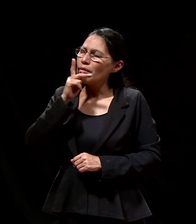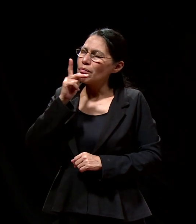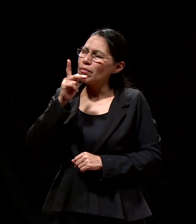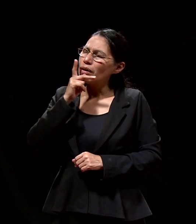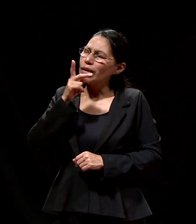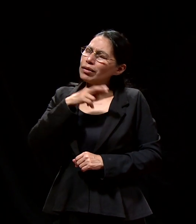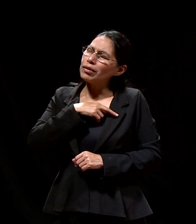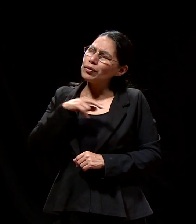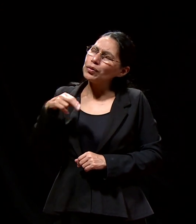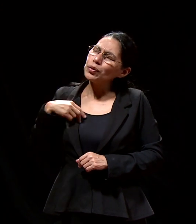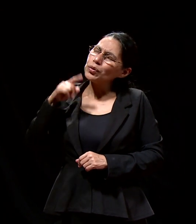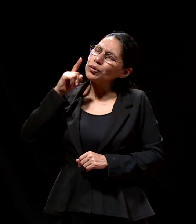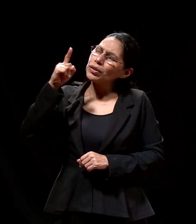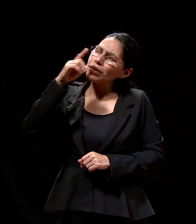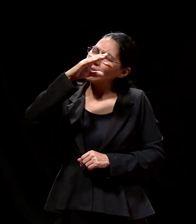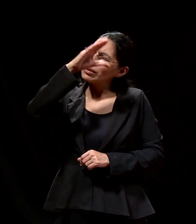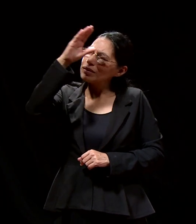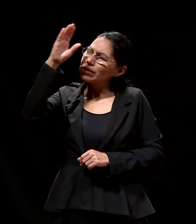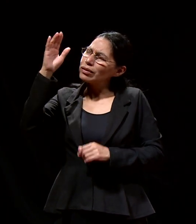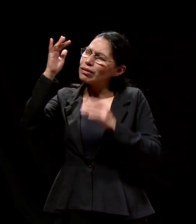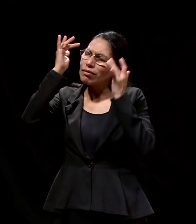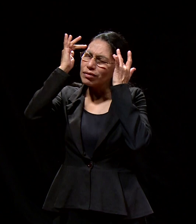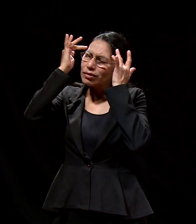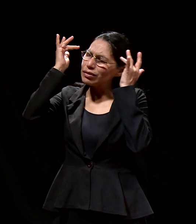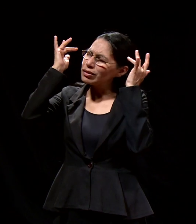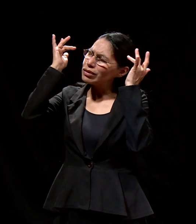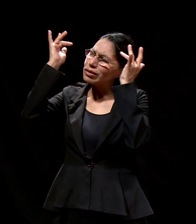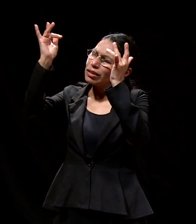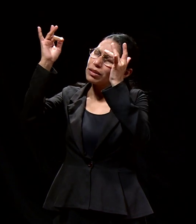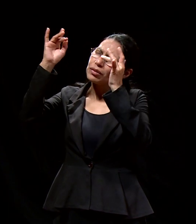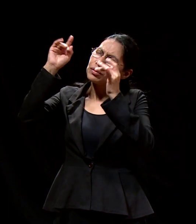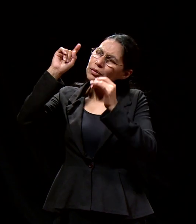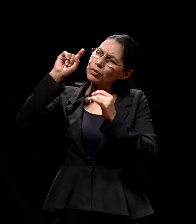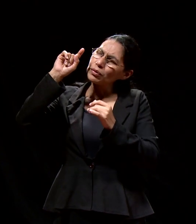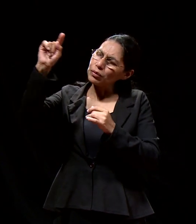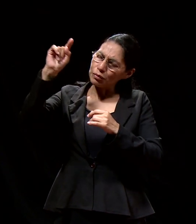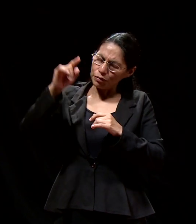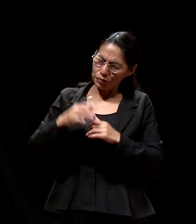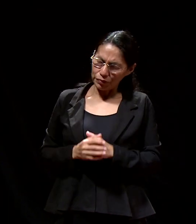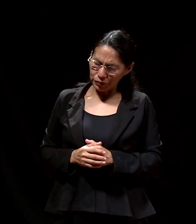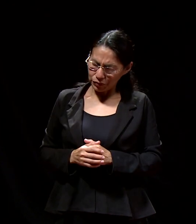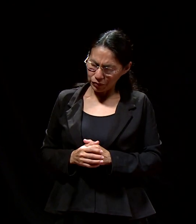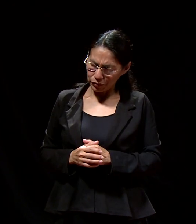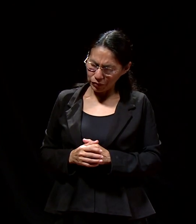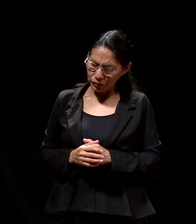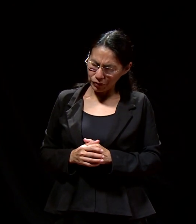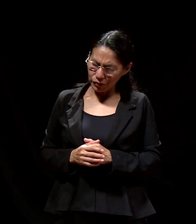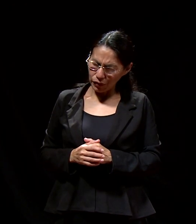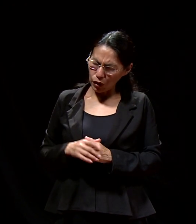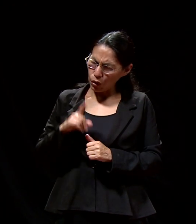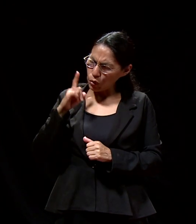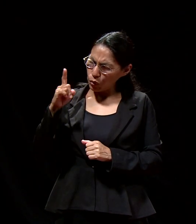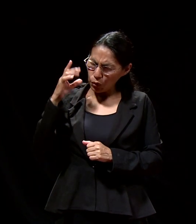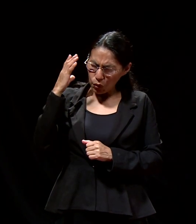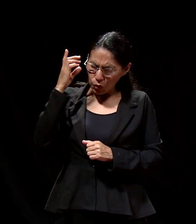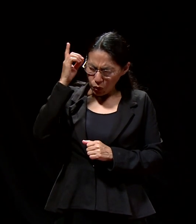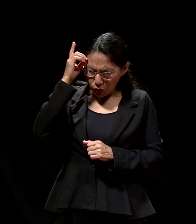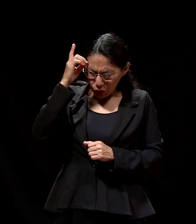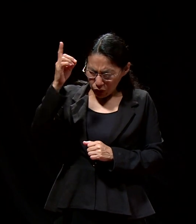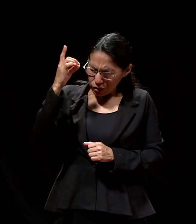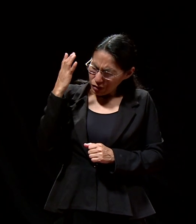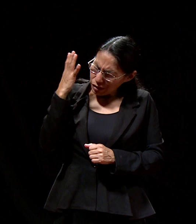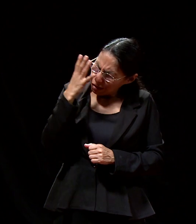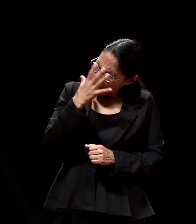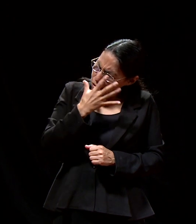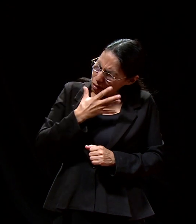padre nuestro que estás en los cielos santificado sea tu Nombre muchas gracias te damos porque eres un